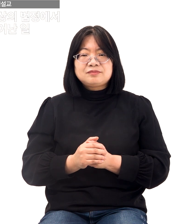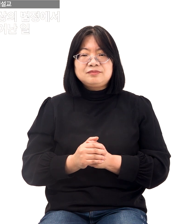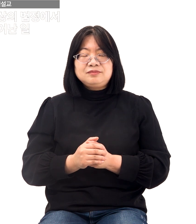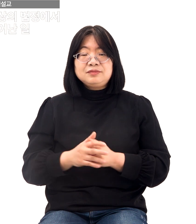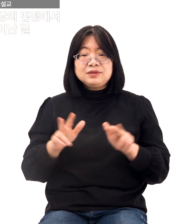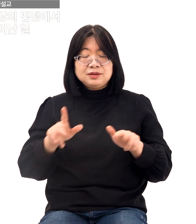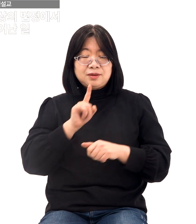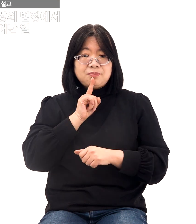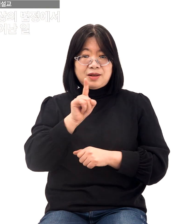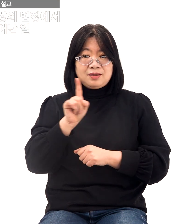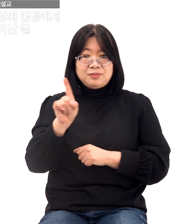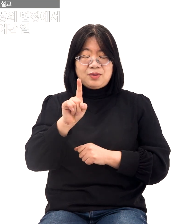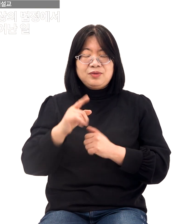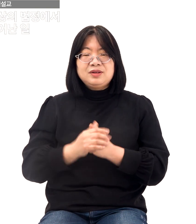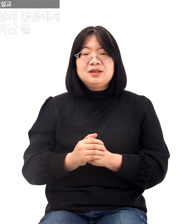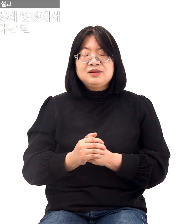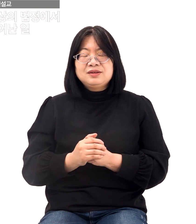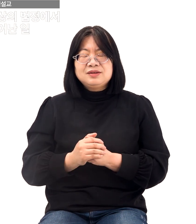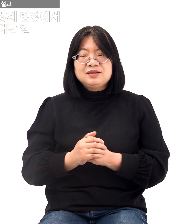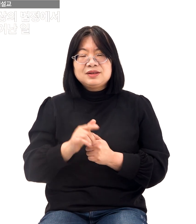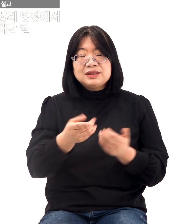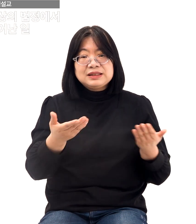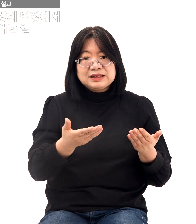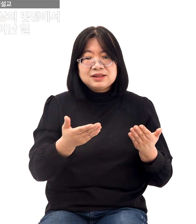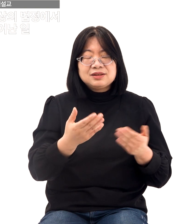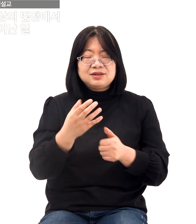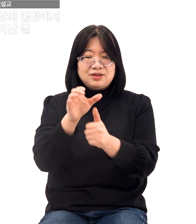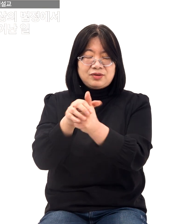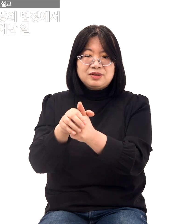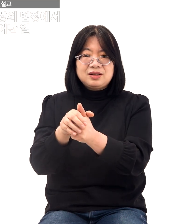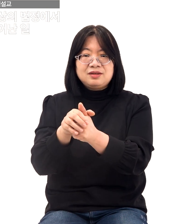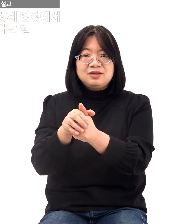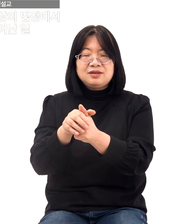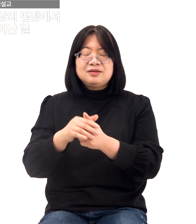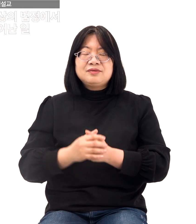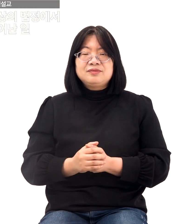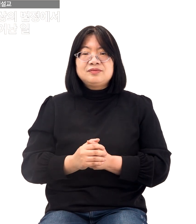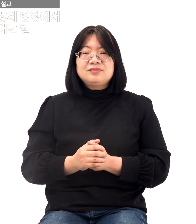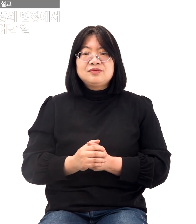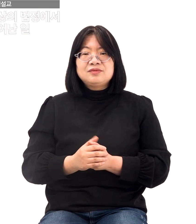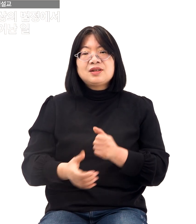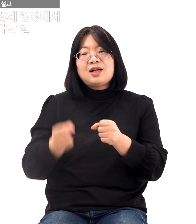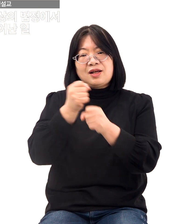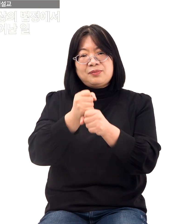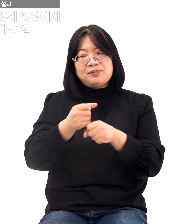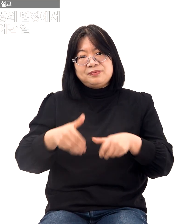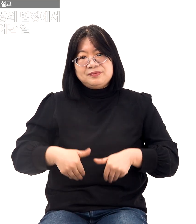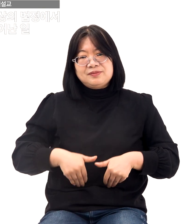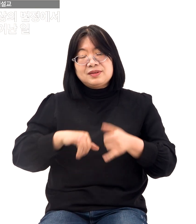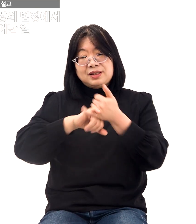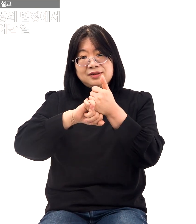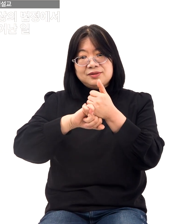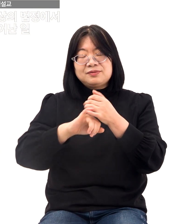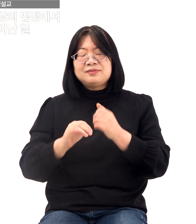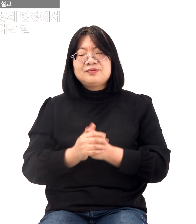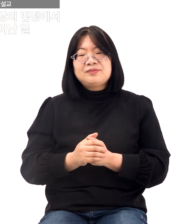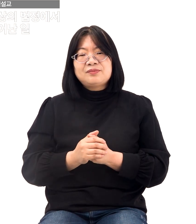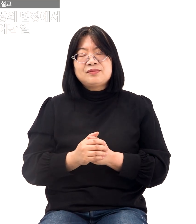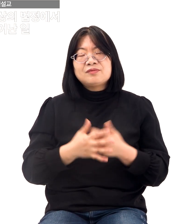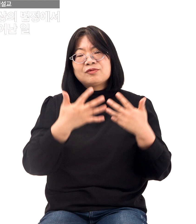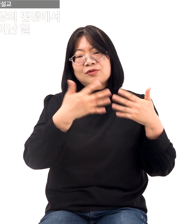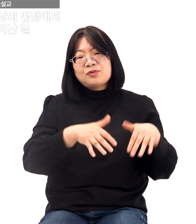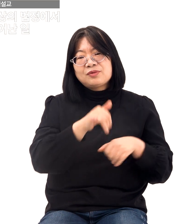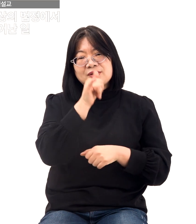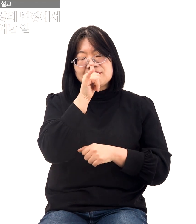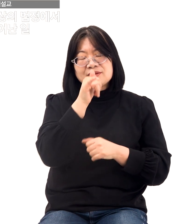여기서 말하는 것은 이제 그 직분과 그 역할을 회복해 주신다는 약속입니다. 근데 조건이